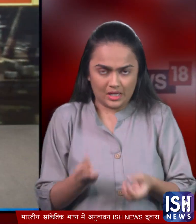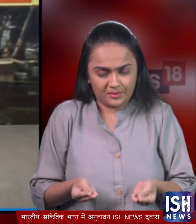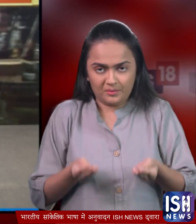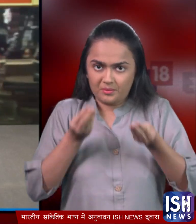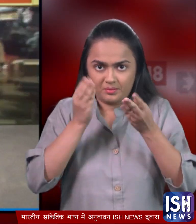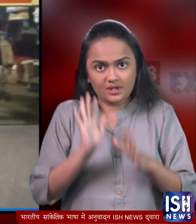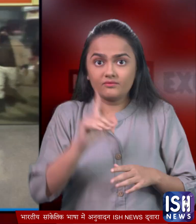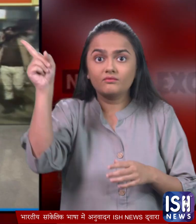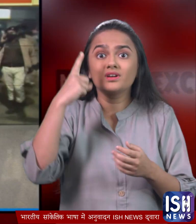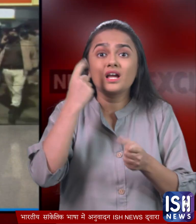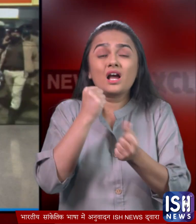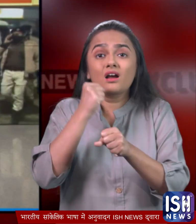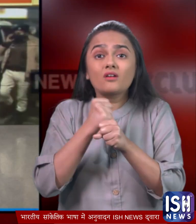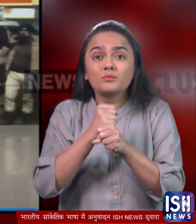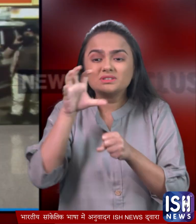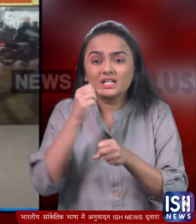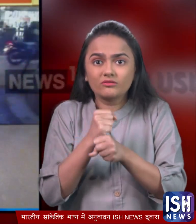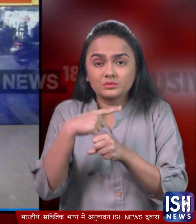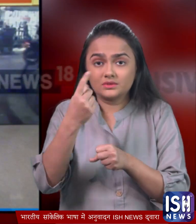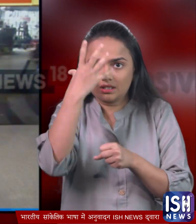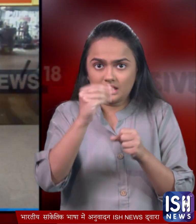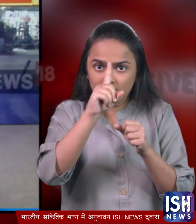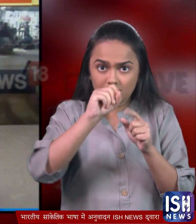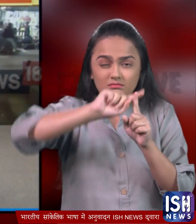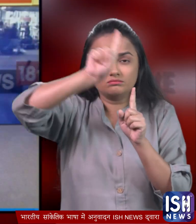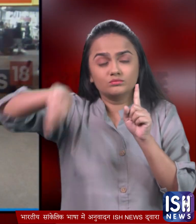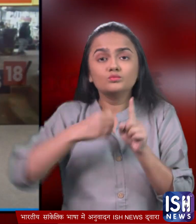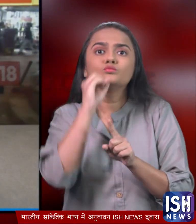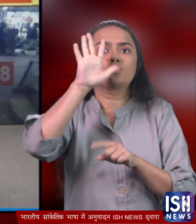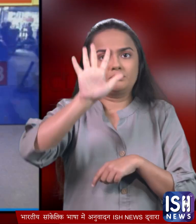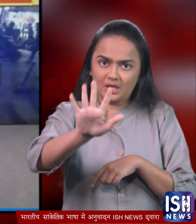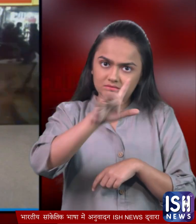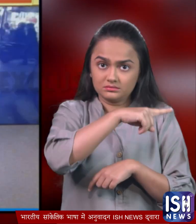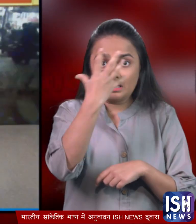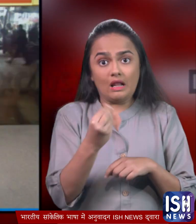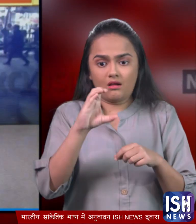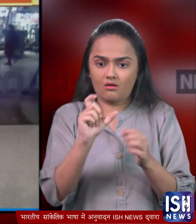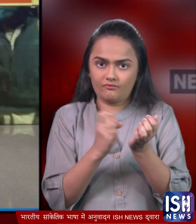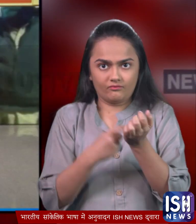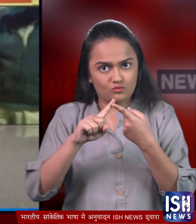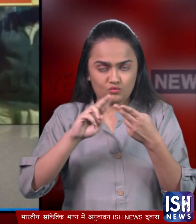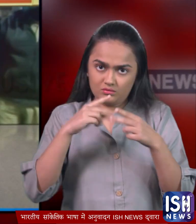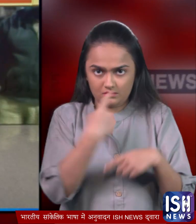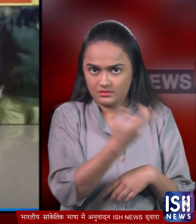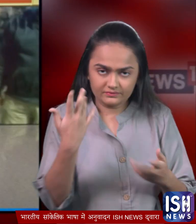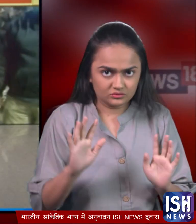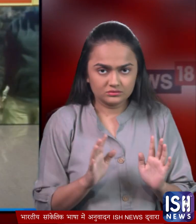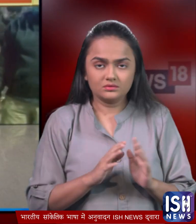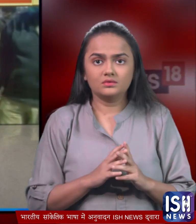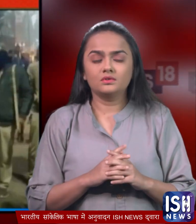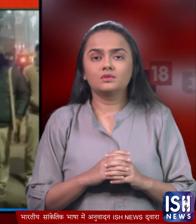कोरोना मरीजों की बढ़ती तादाद को देखते हुए राज्य सरकार ने सभी जिलों में रात 10 बजे से सुबह 5 बजे तक नाइट कर्फ्यू लगाने का ऐलान किया